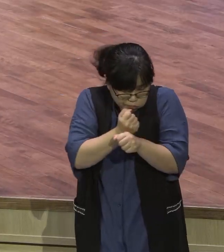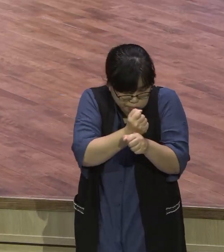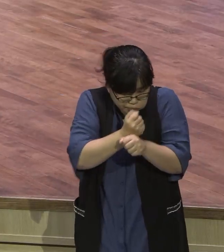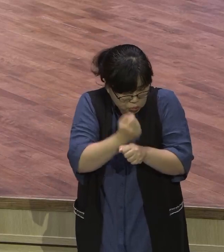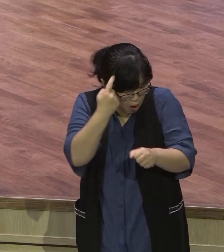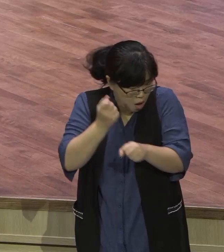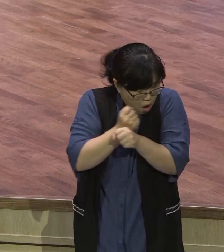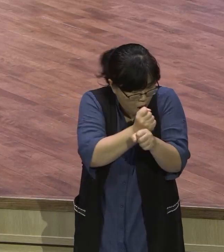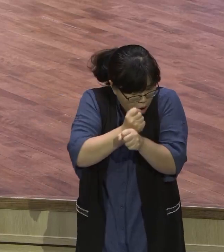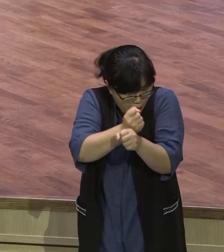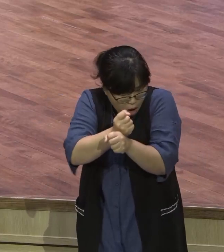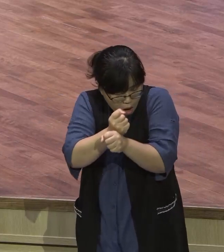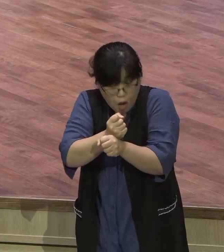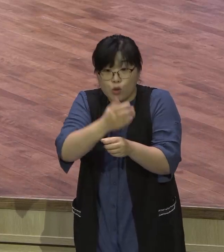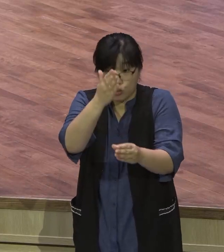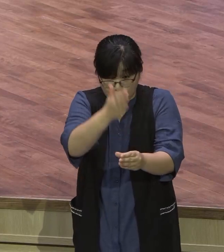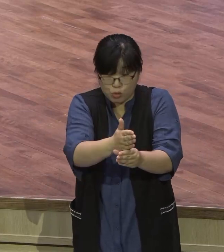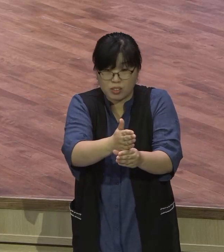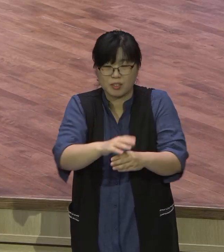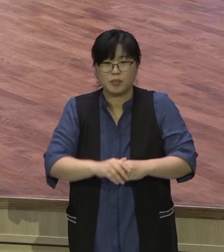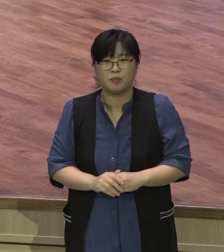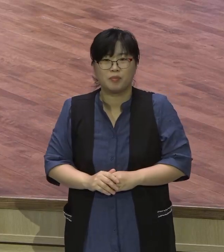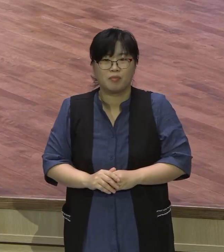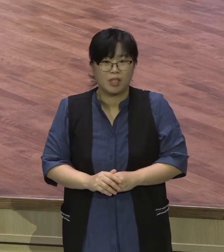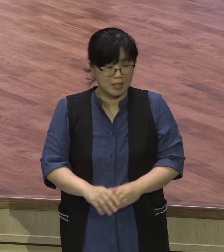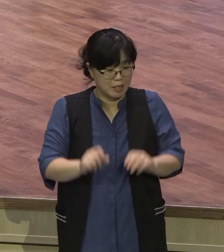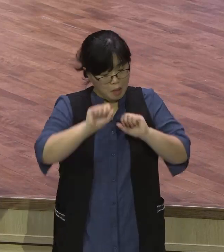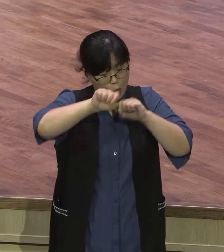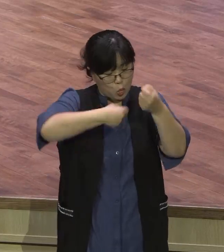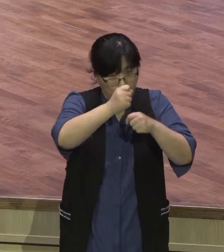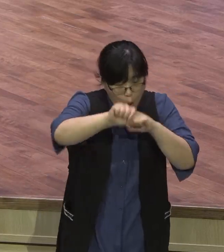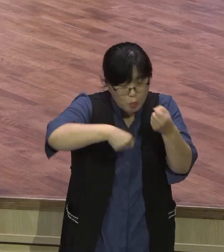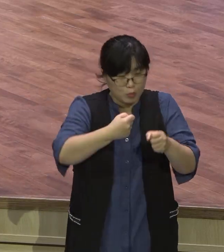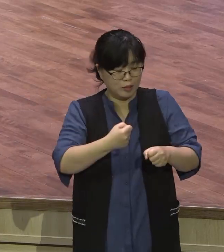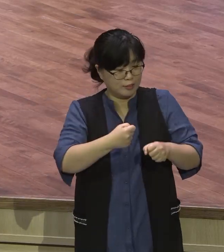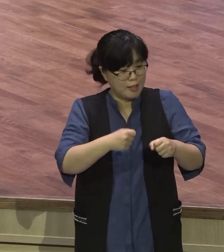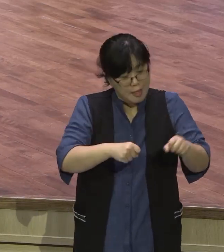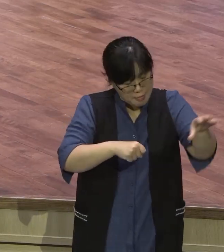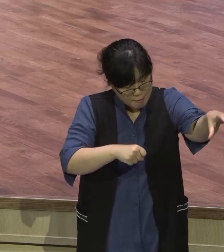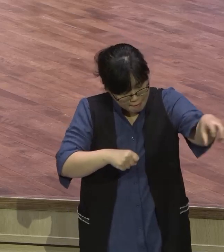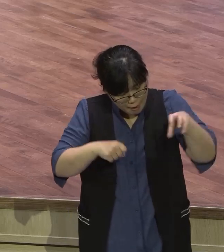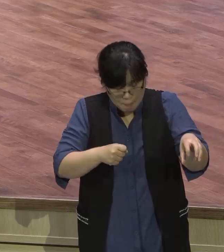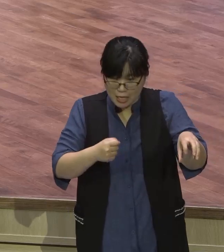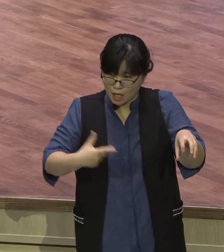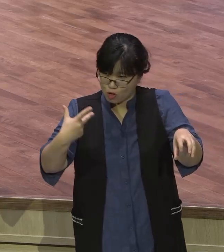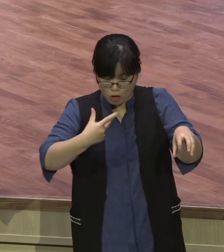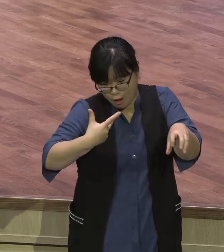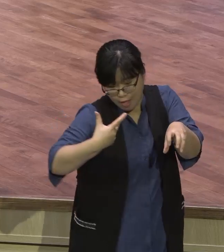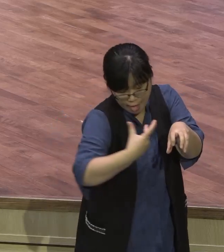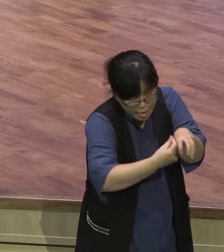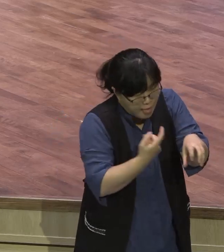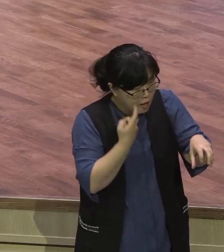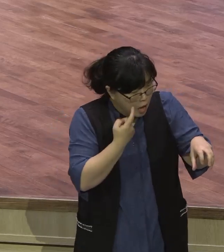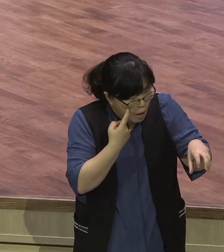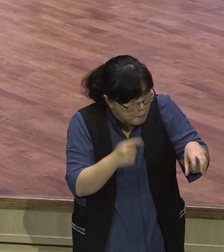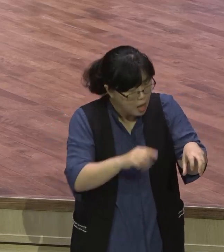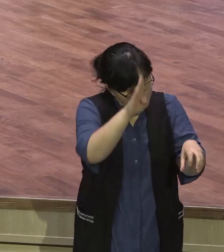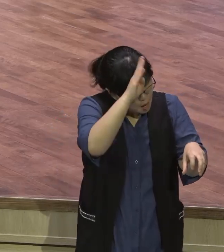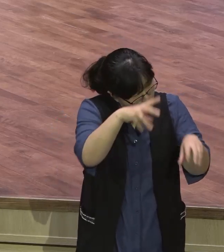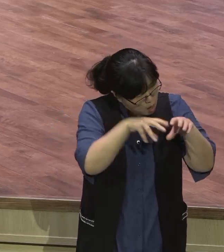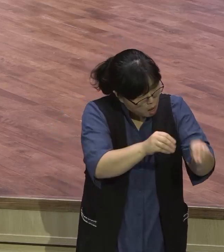수입하기 때문에 그걸 주기 때문에 그런 기관자가 주게 돼 있어요 이 백신 나오면 그러니까 그 돈에다가 판매하는 데다가 수조가